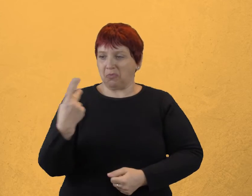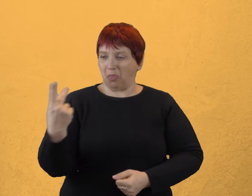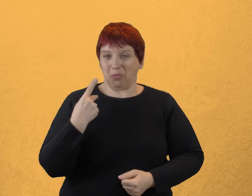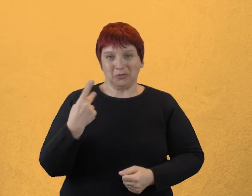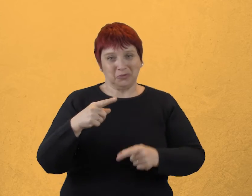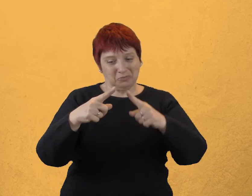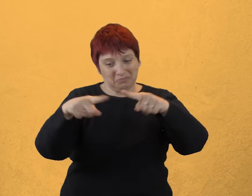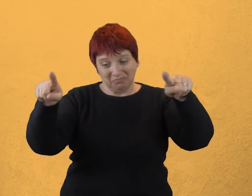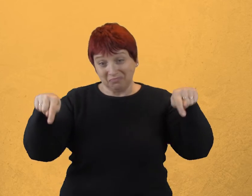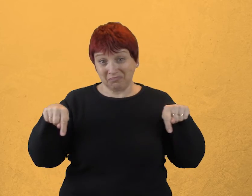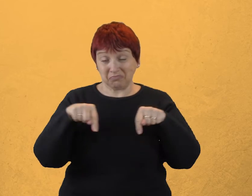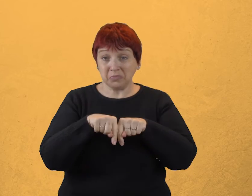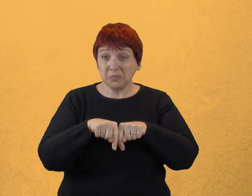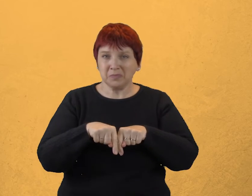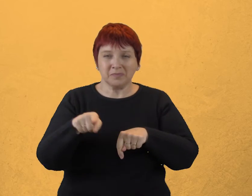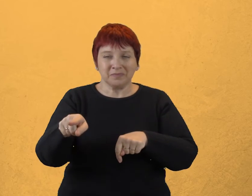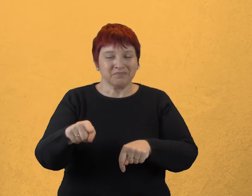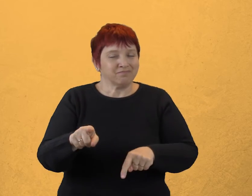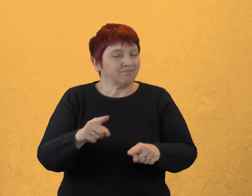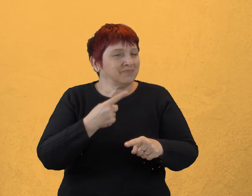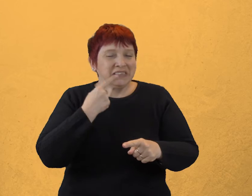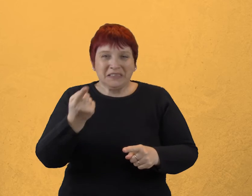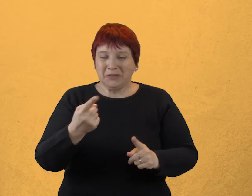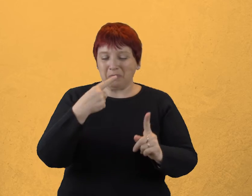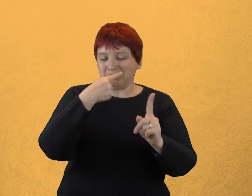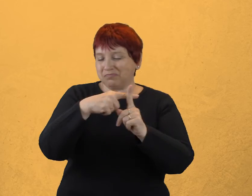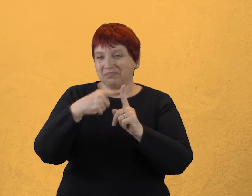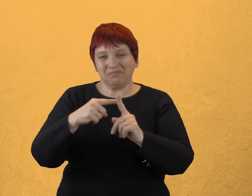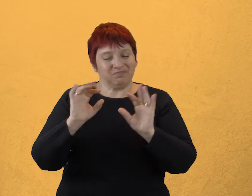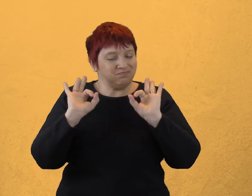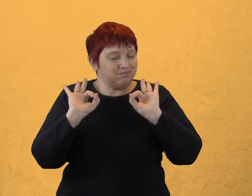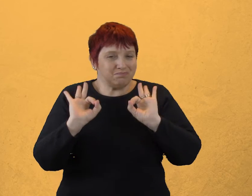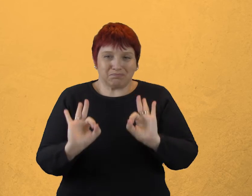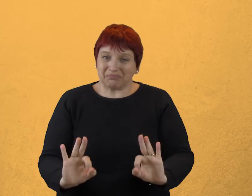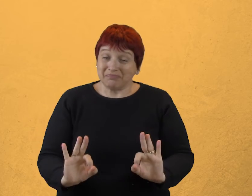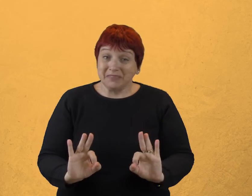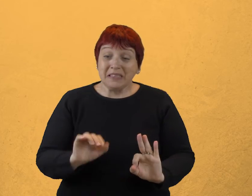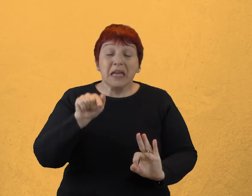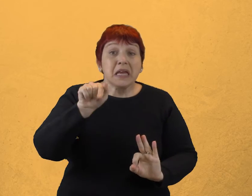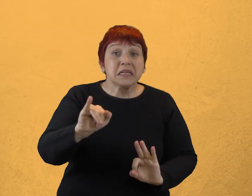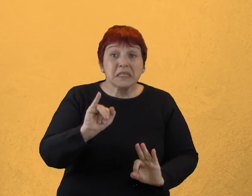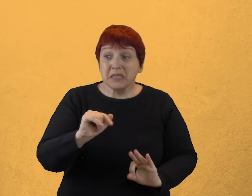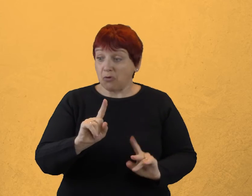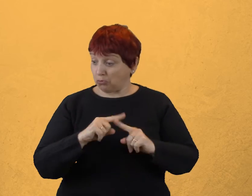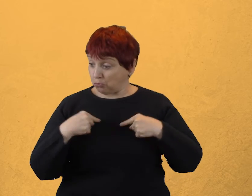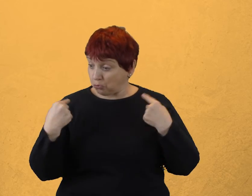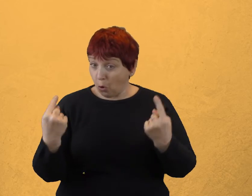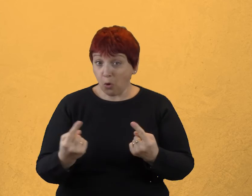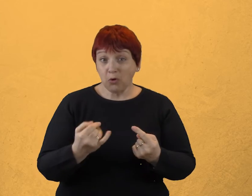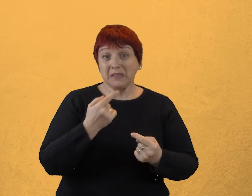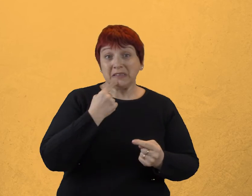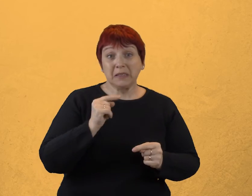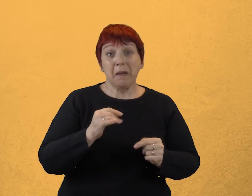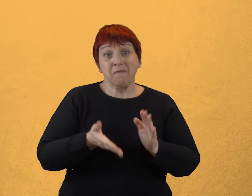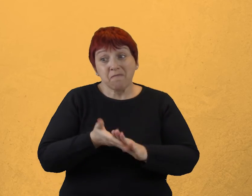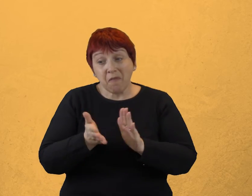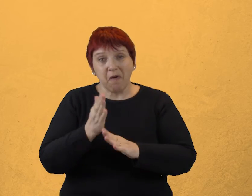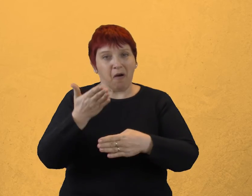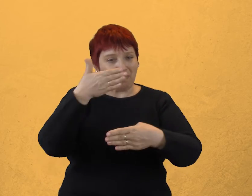patio. El éxito fue total. Y en ese momento, cuando ya todos los presentes salían de sus lugares para